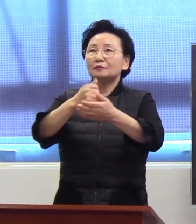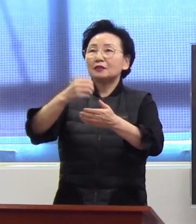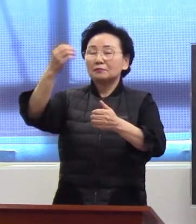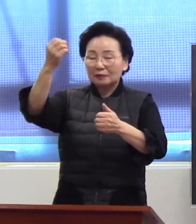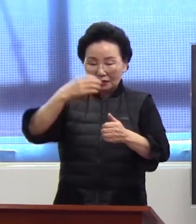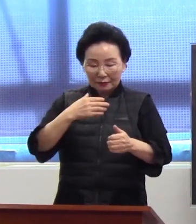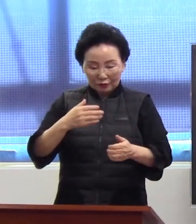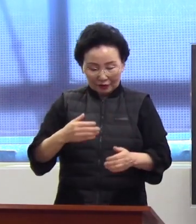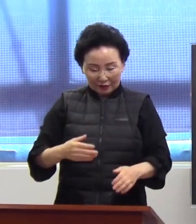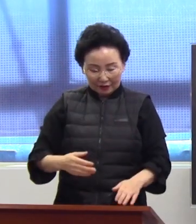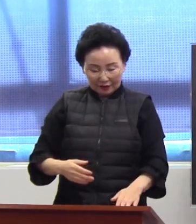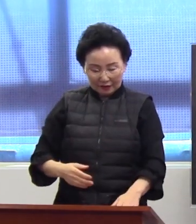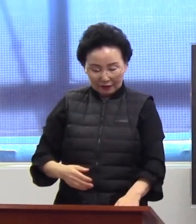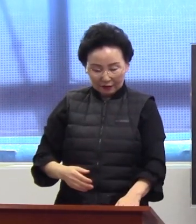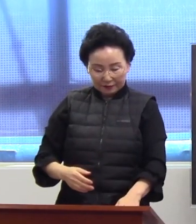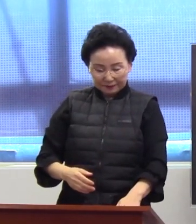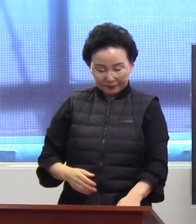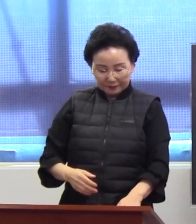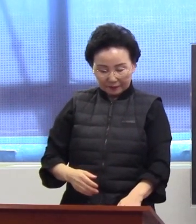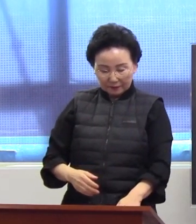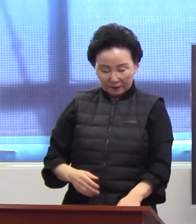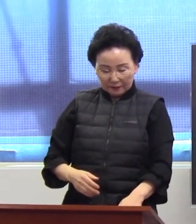하나님이 말씀해 주신 거예요. 그래서